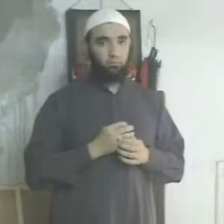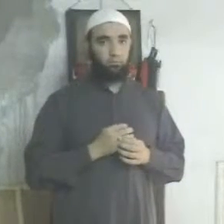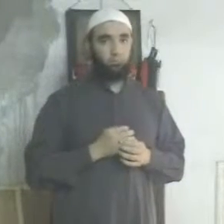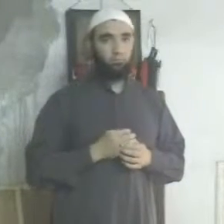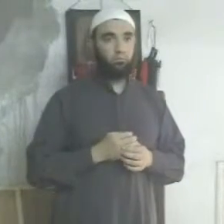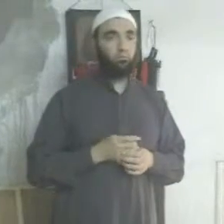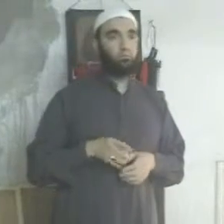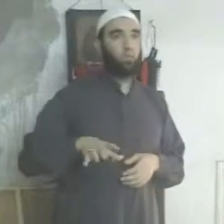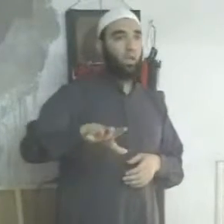ألا تتفقون معي